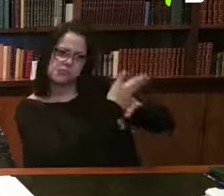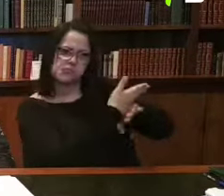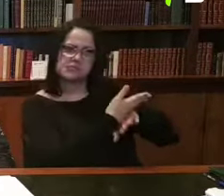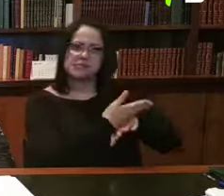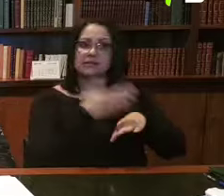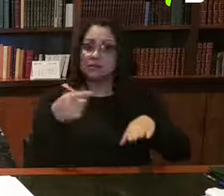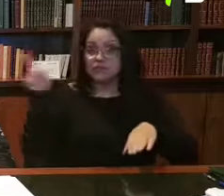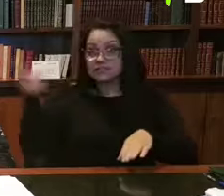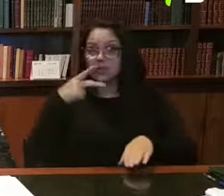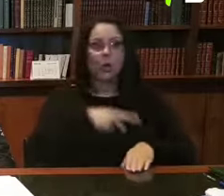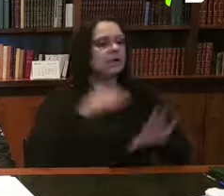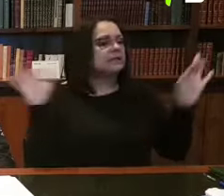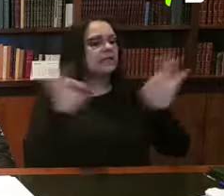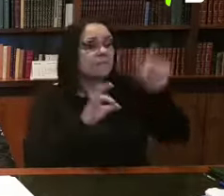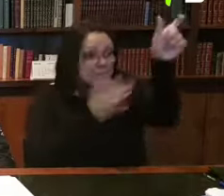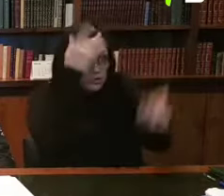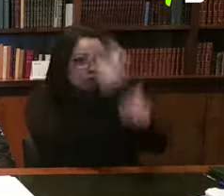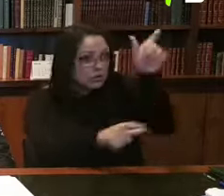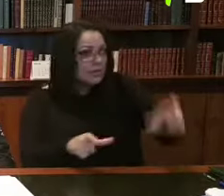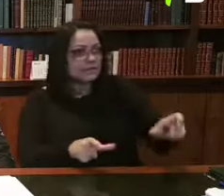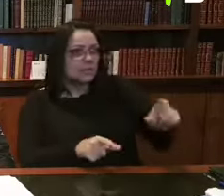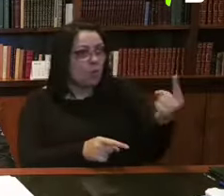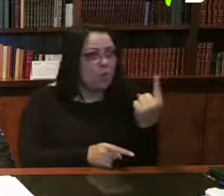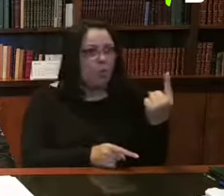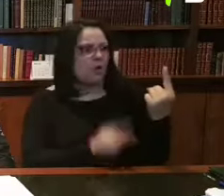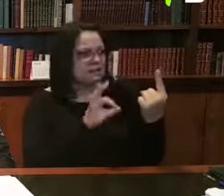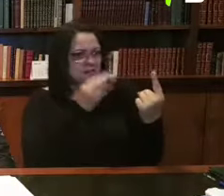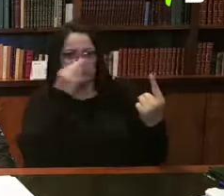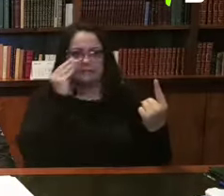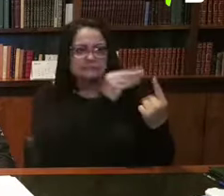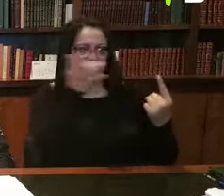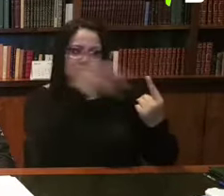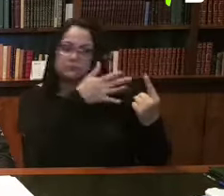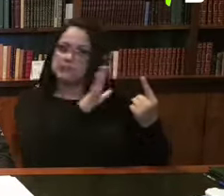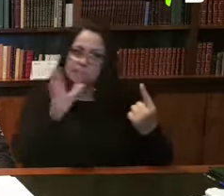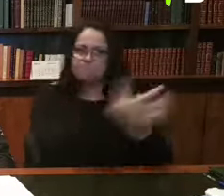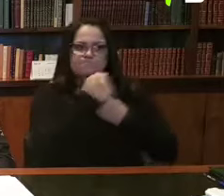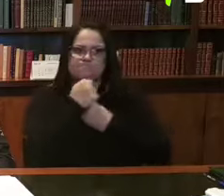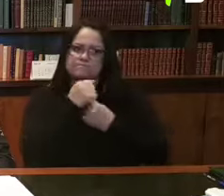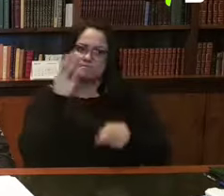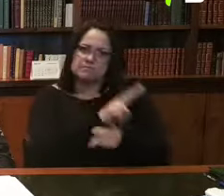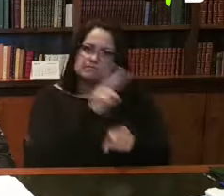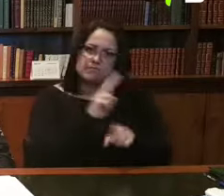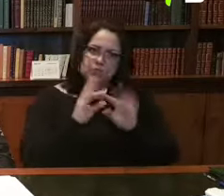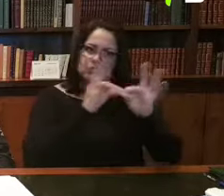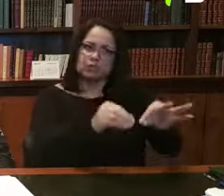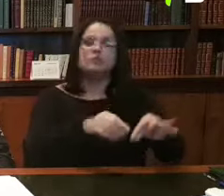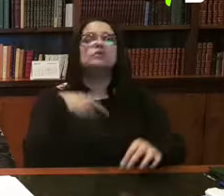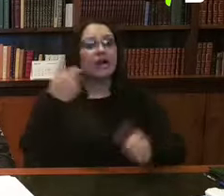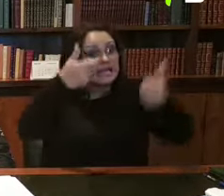brasileiro para traje não pode faltar dinheiro para saúde e foi cumprido nós gastamos duas vezes mais